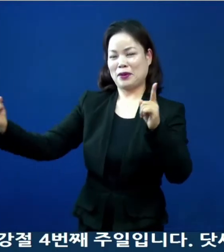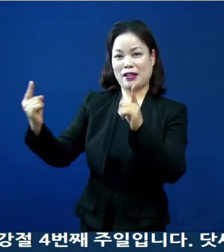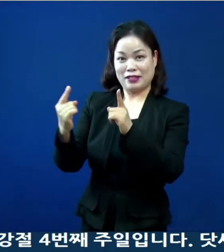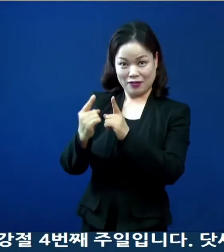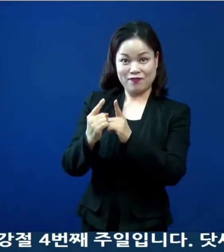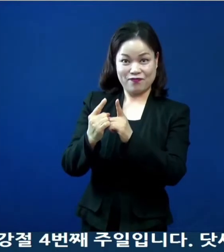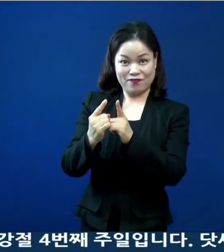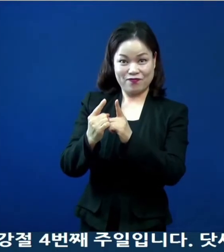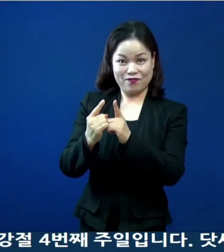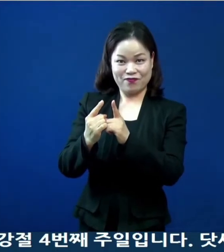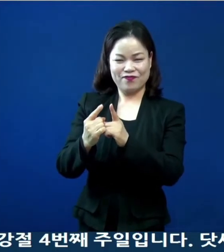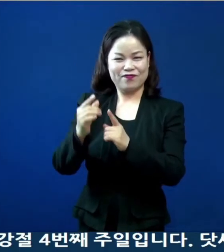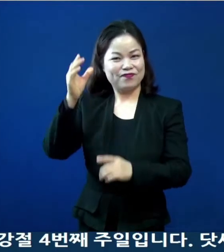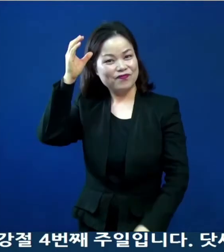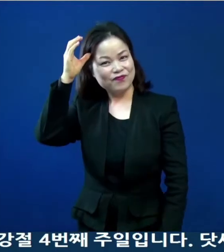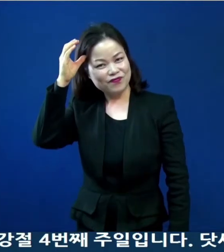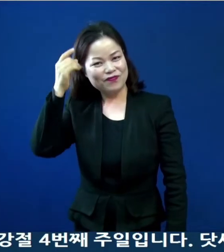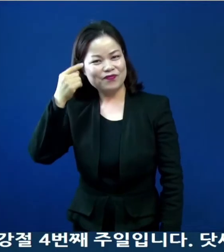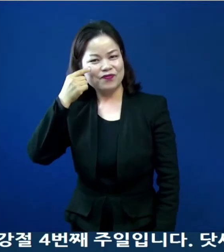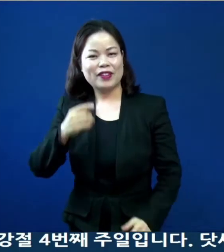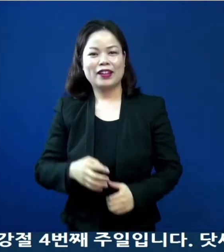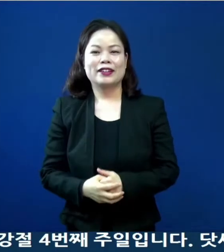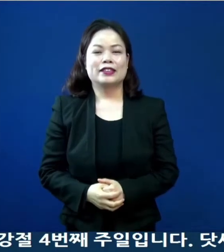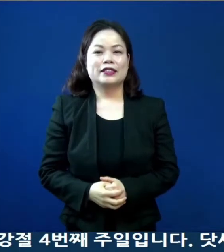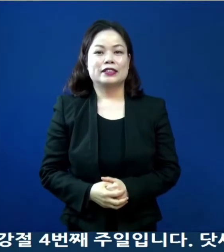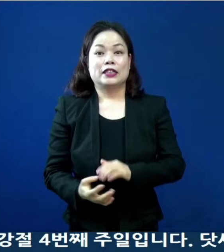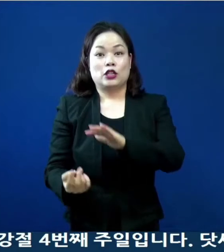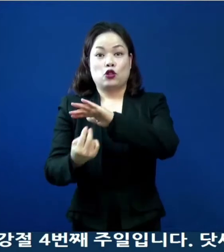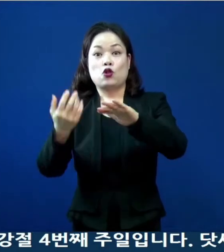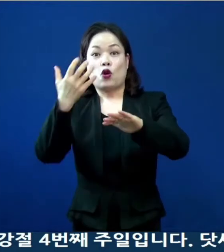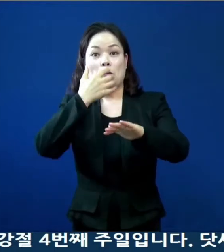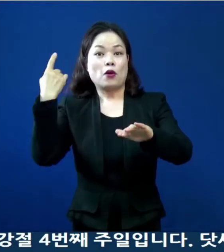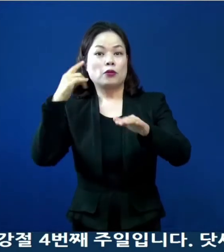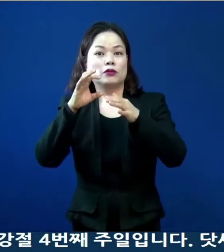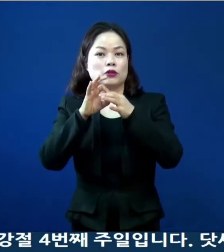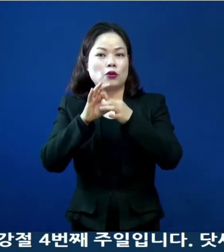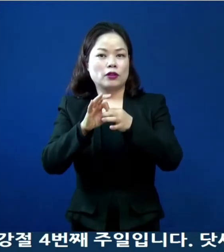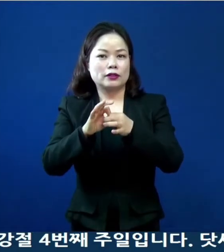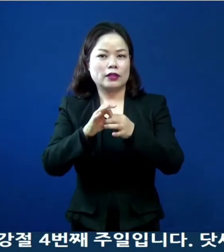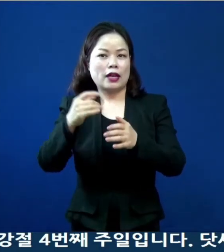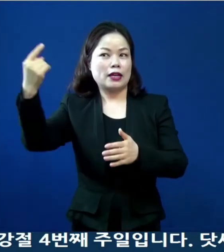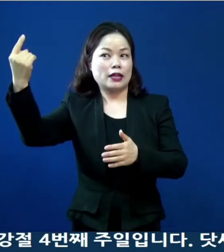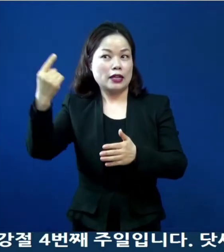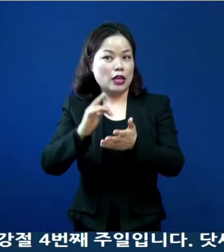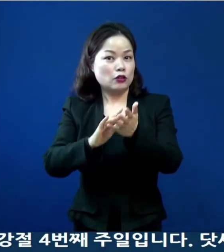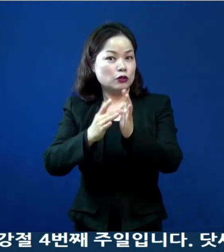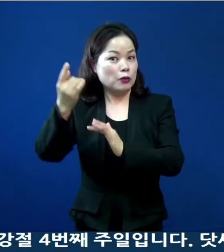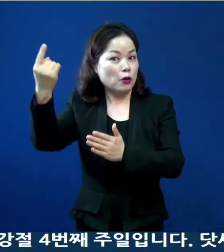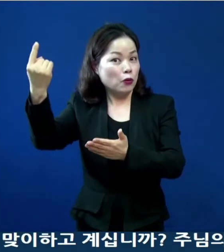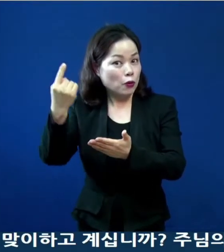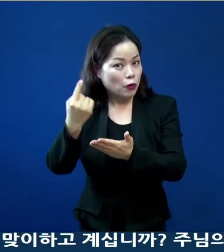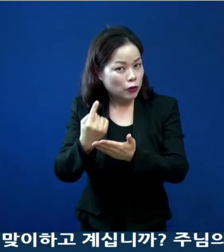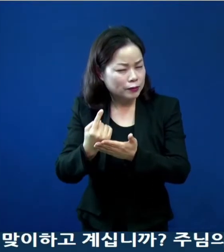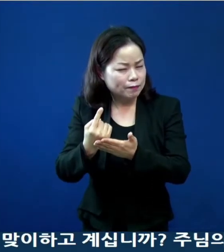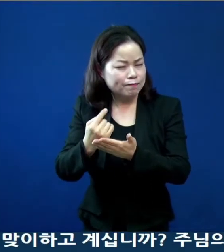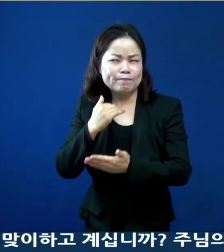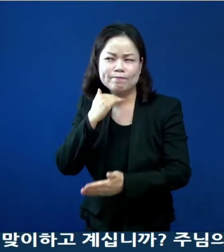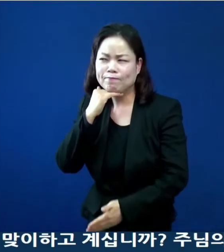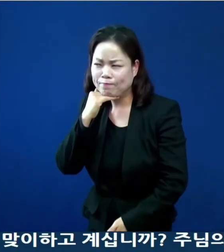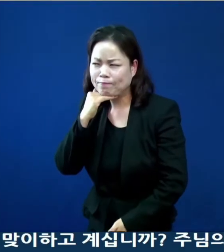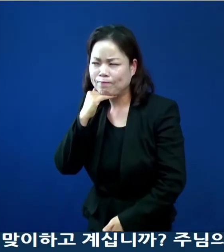맞이할 수 있기를 기대합니다. 요한복음을 통해서 계속 대강절 말씀을 나누고 있습니다.